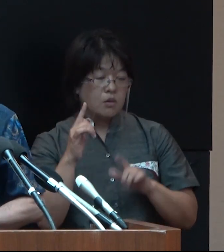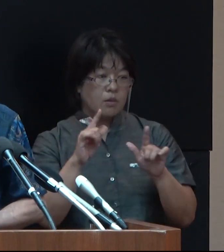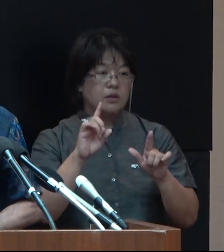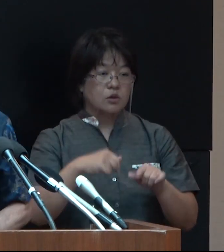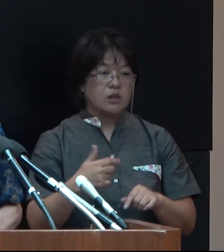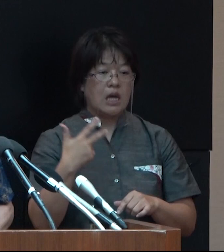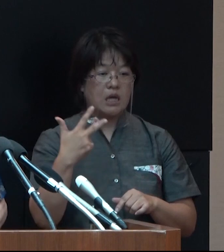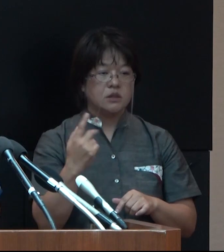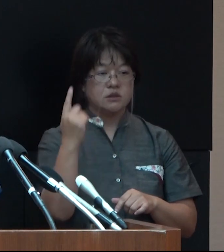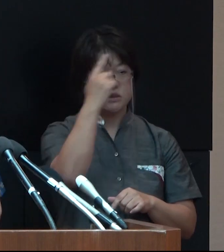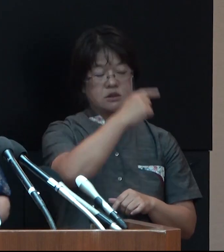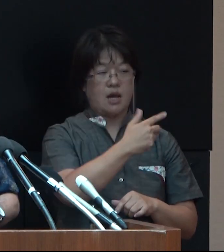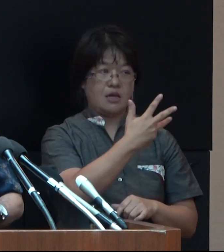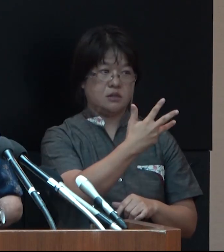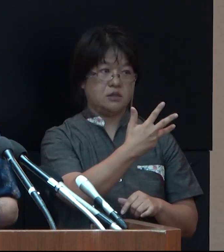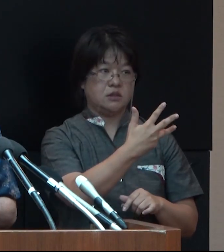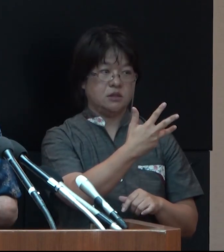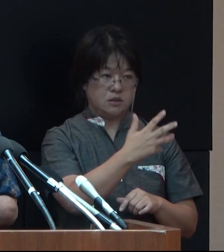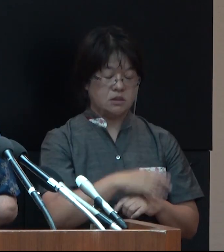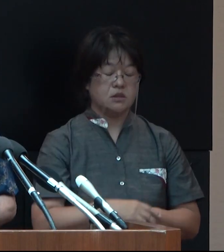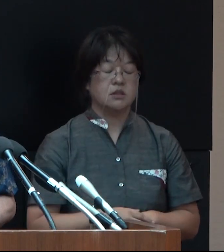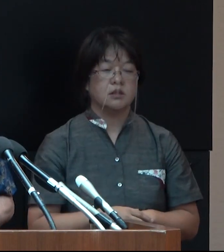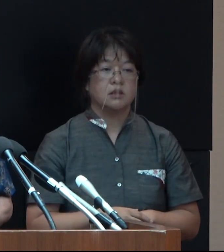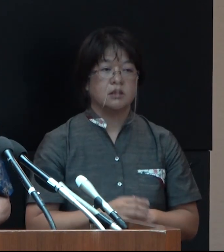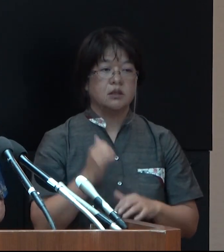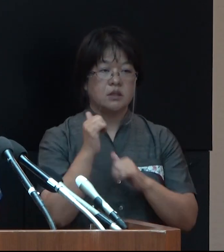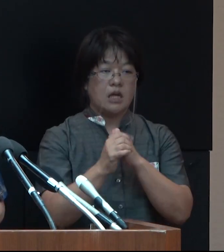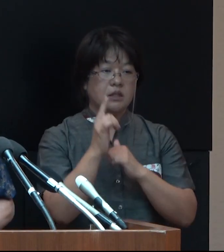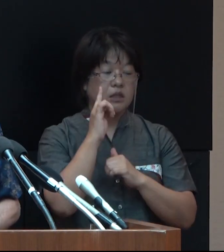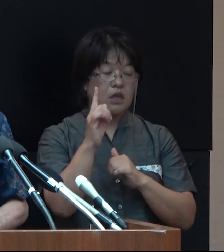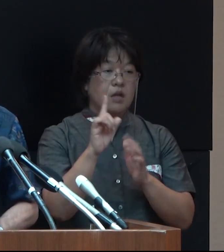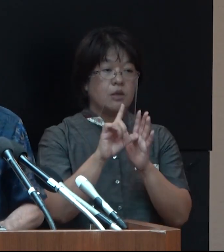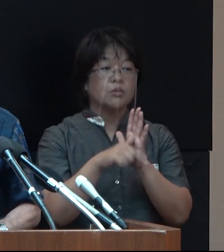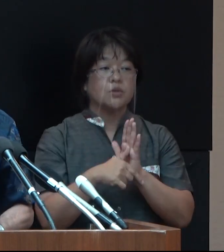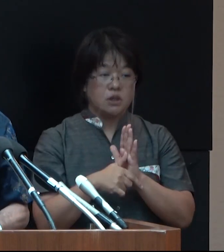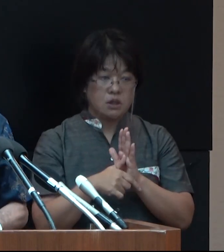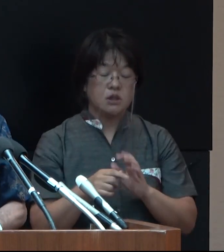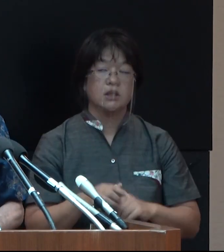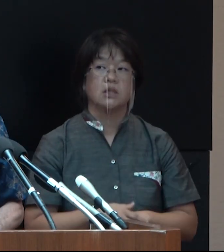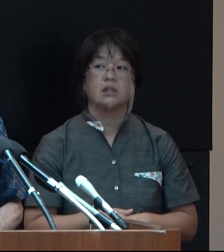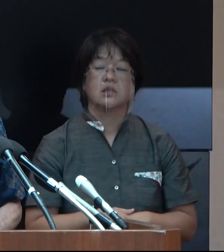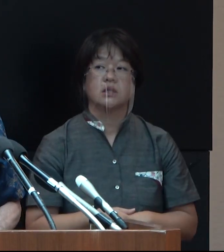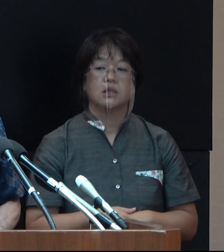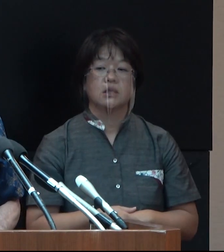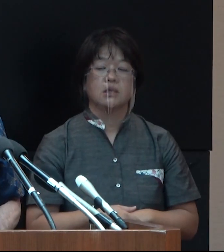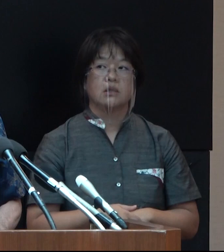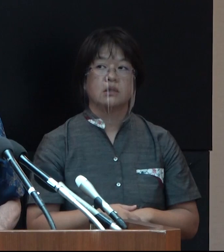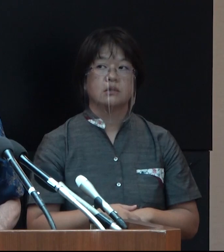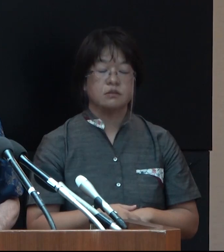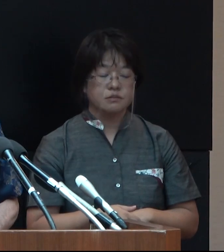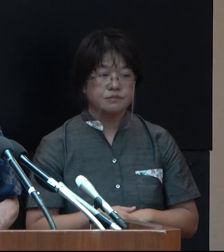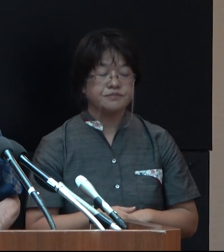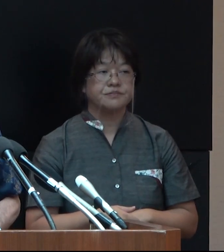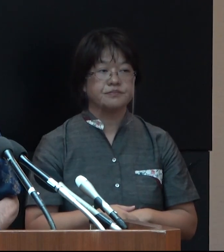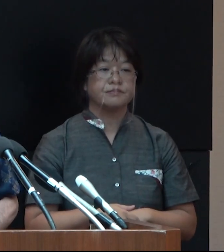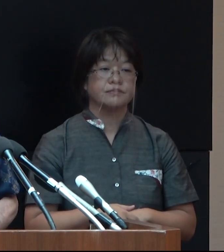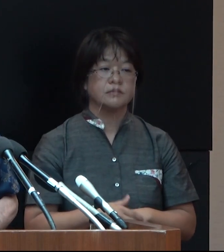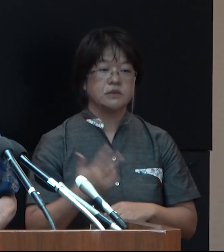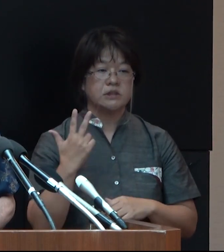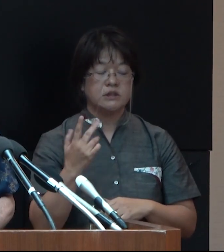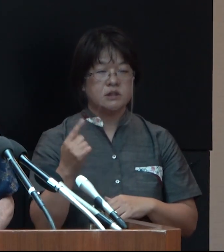7時、8時ですよね。実は第1回目の時にお酒の提供7時、お店8時